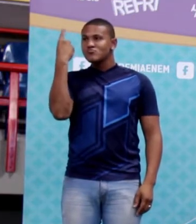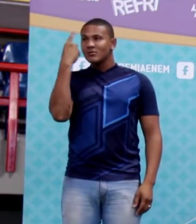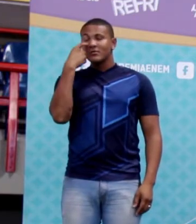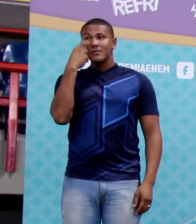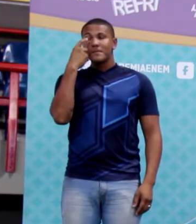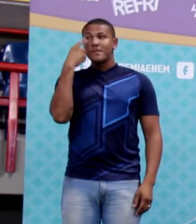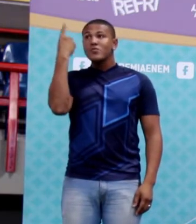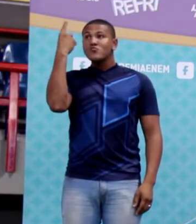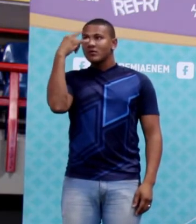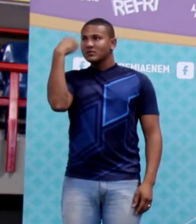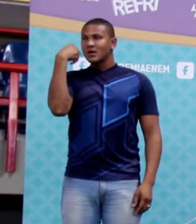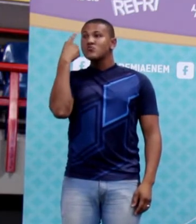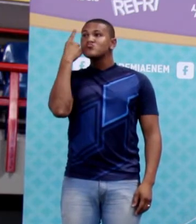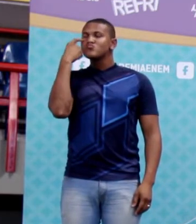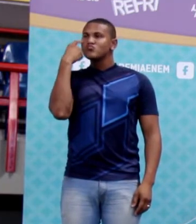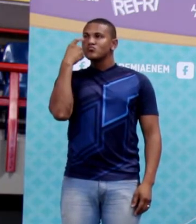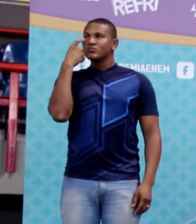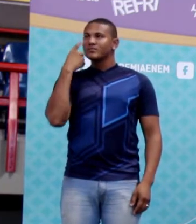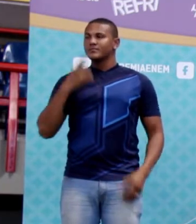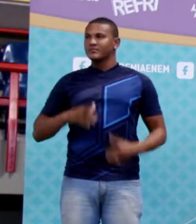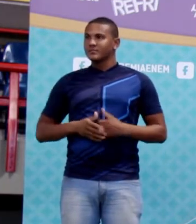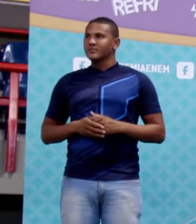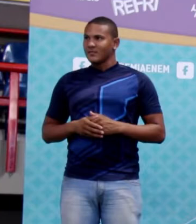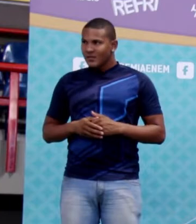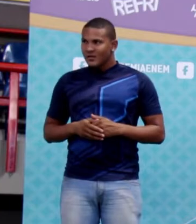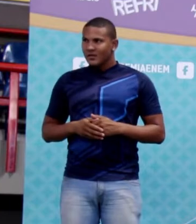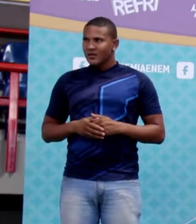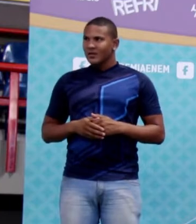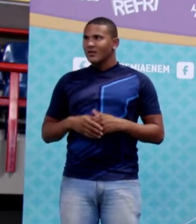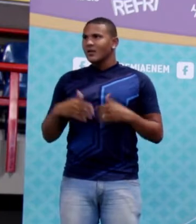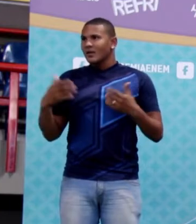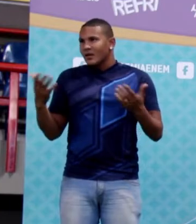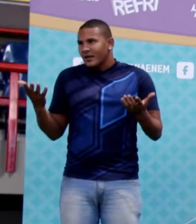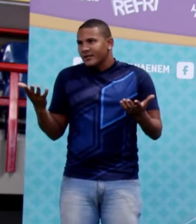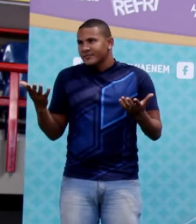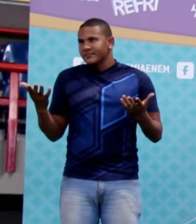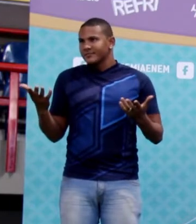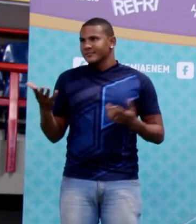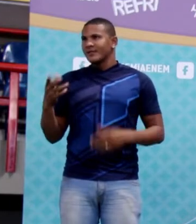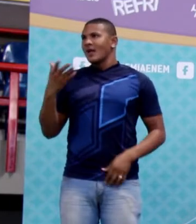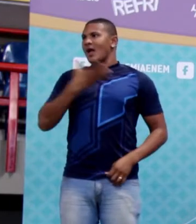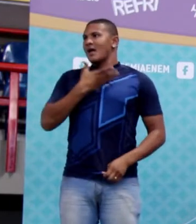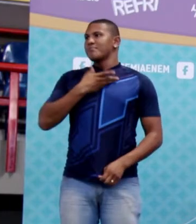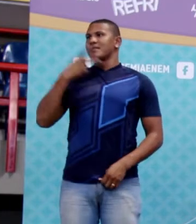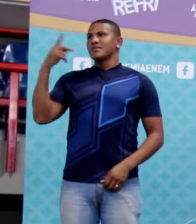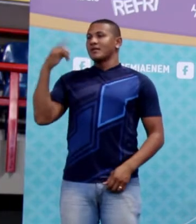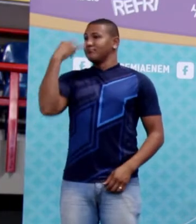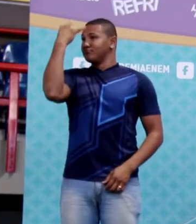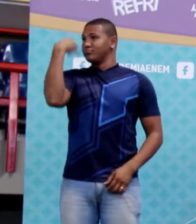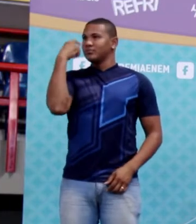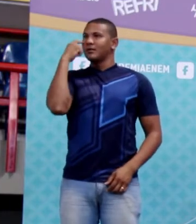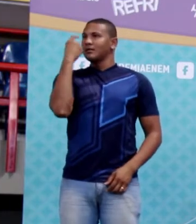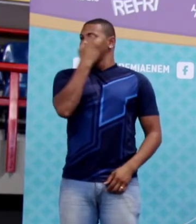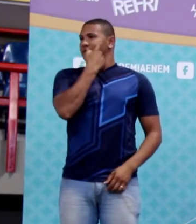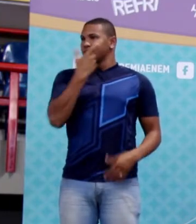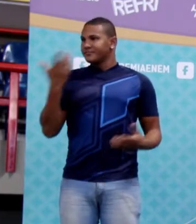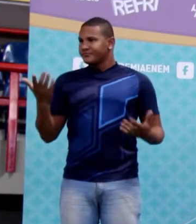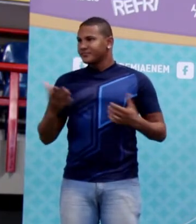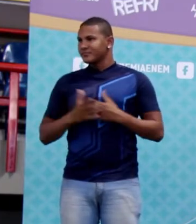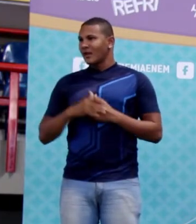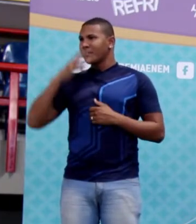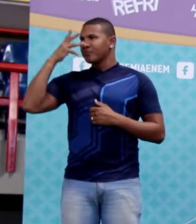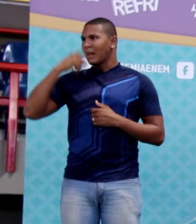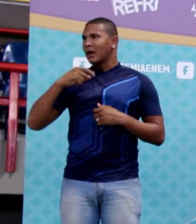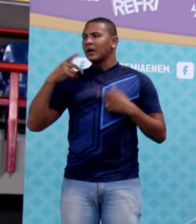Ela queria ficar só de um, porque as amigas iam ficar totalmente. Não iam poder ver o dinheiro, não iam poder ver a beleza que tinha,